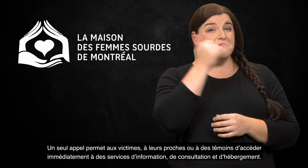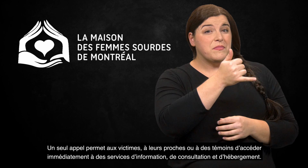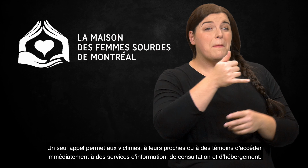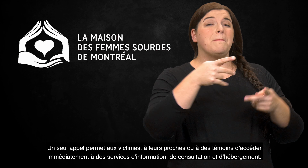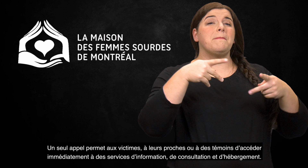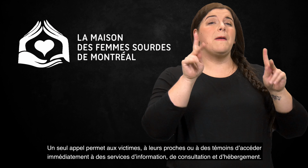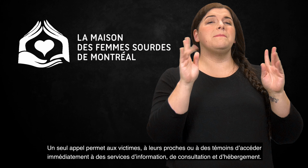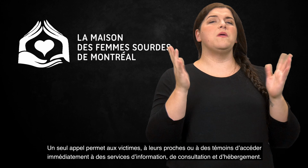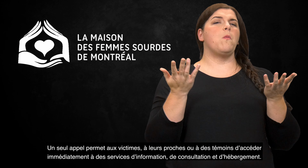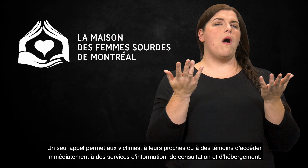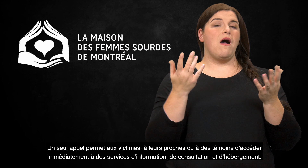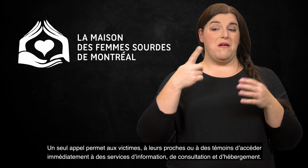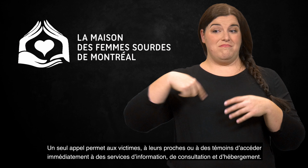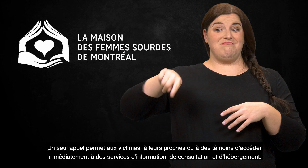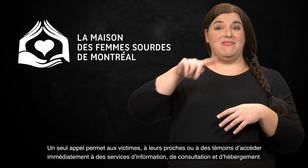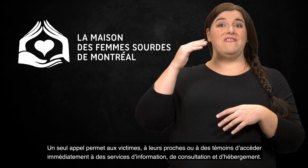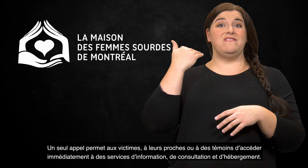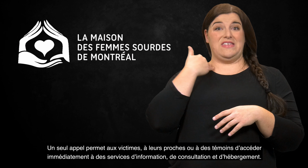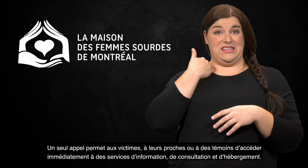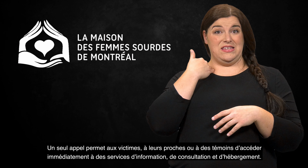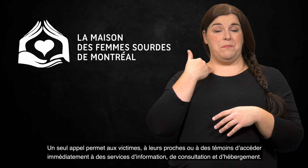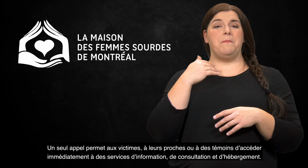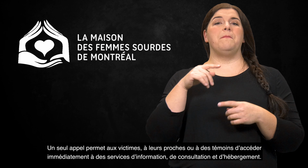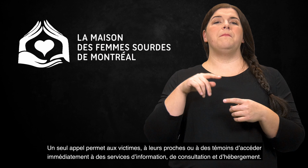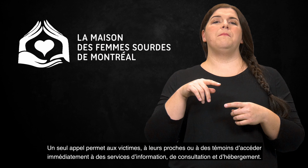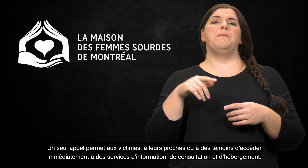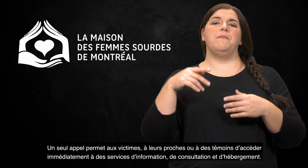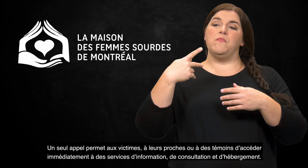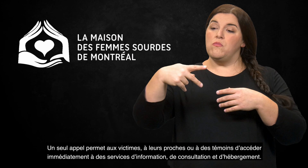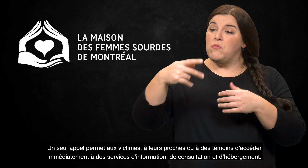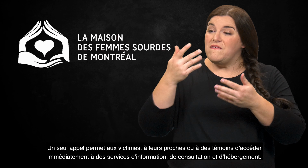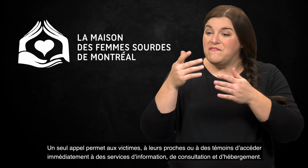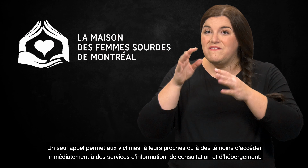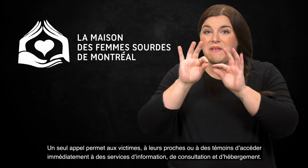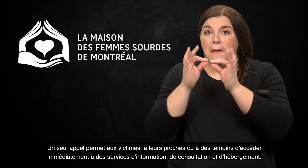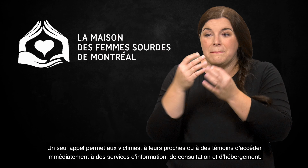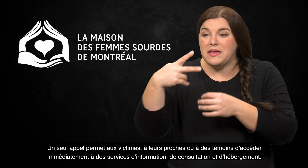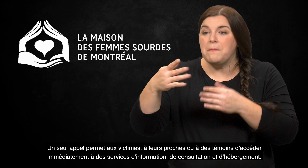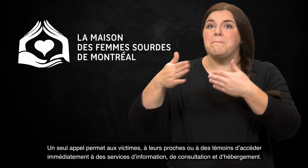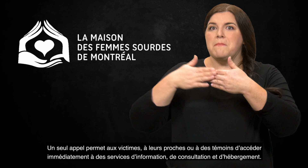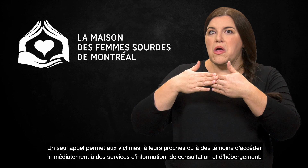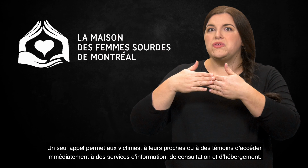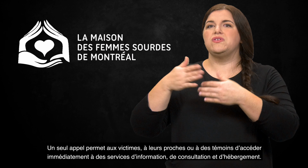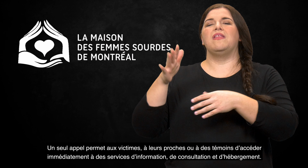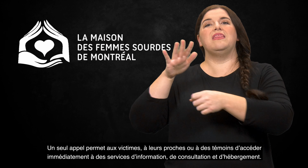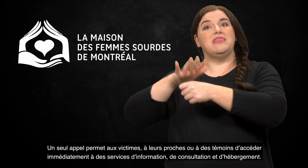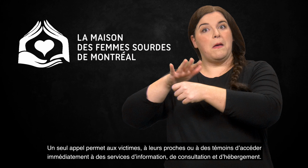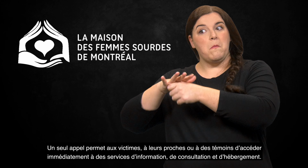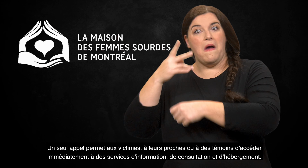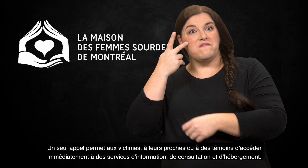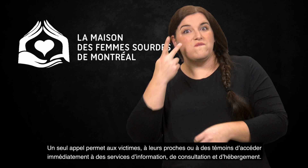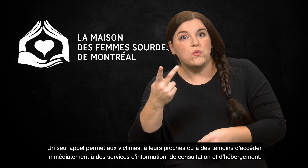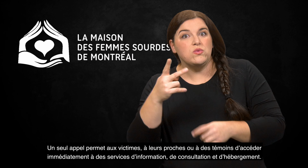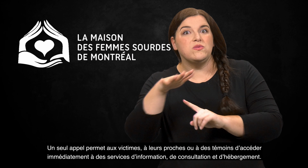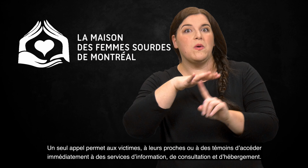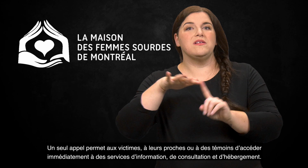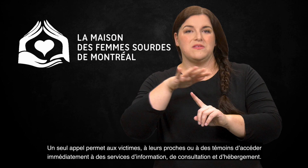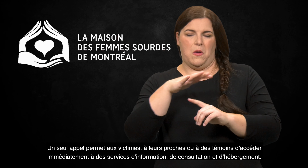Un seul appel permet aux victimes, à leurs proches ou à des témoins d'accéder immédiatement à des services d'information, de consultation